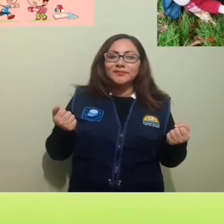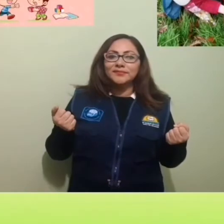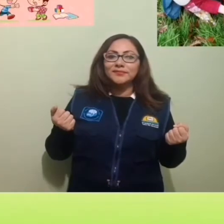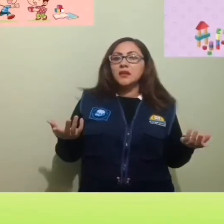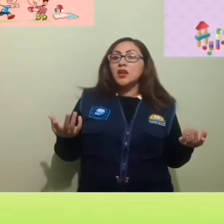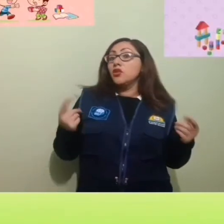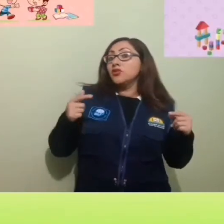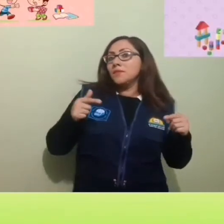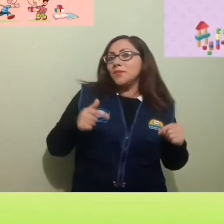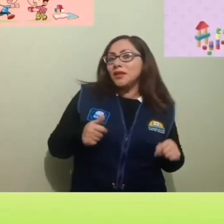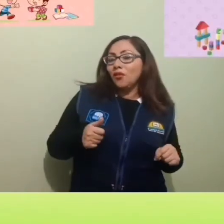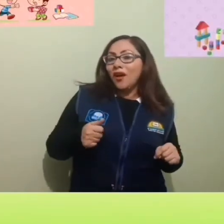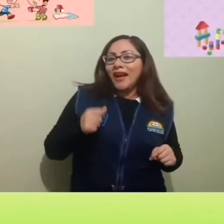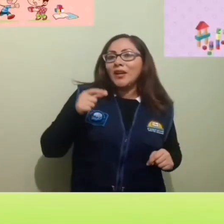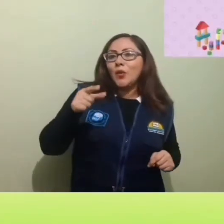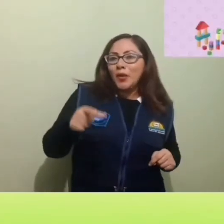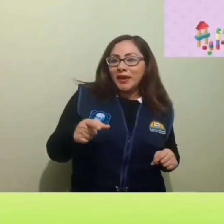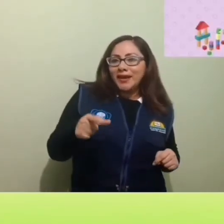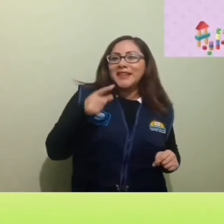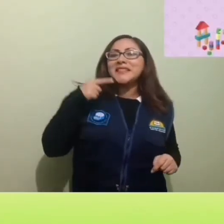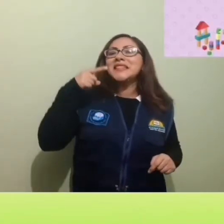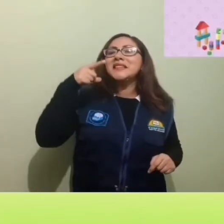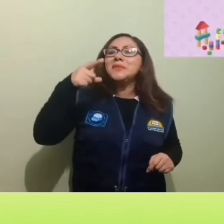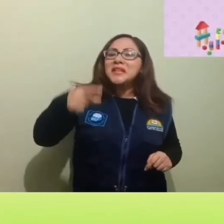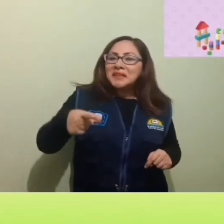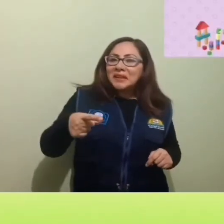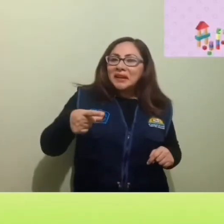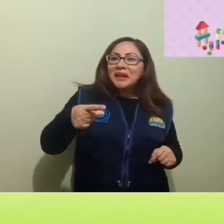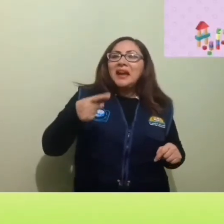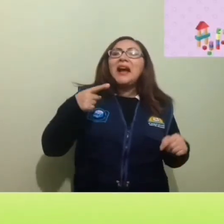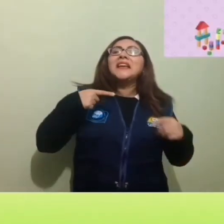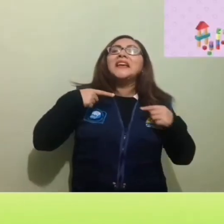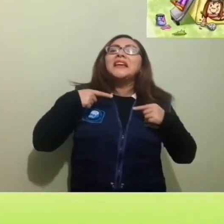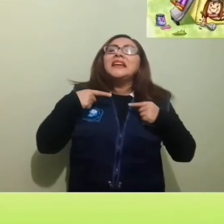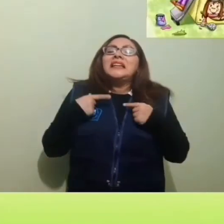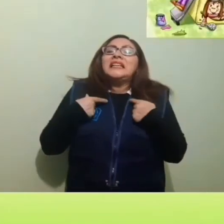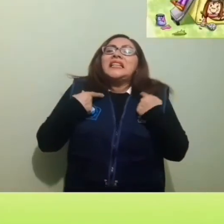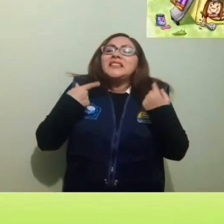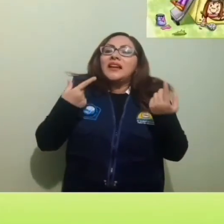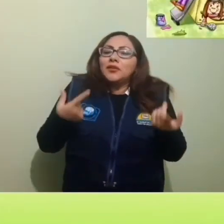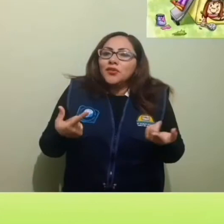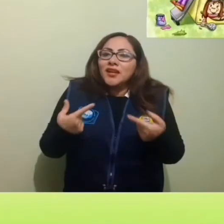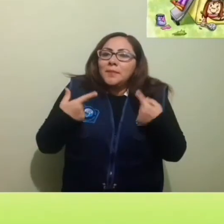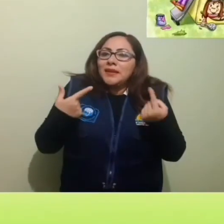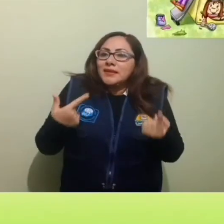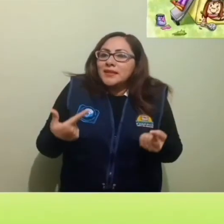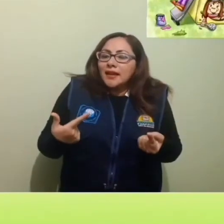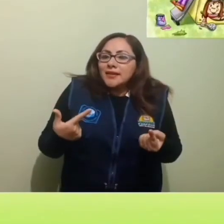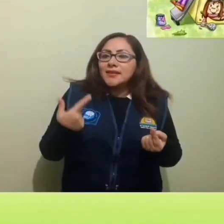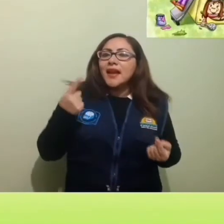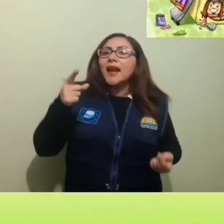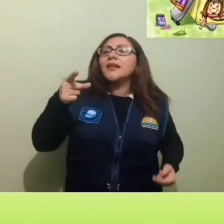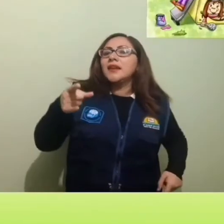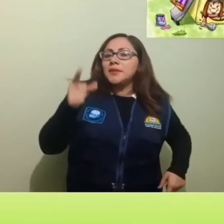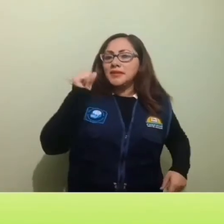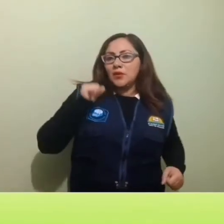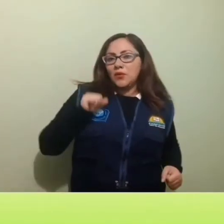Los invito A que jueguen A que se diviertan A que desarrollen Aprendizajes A través del juego